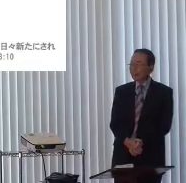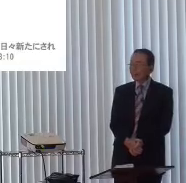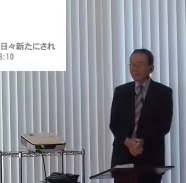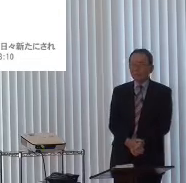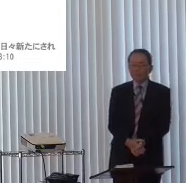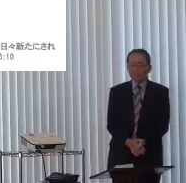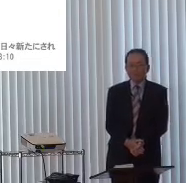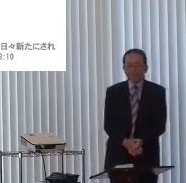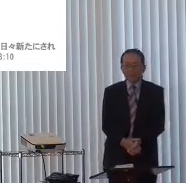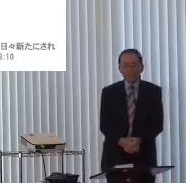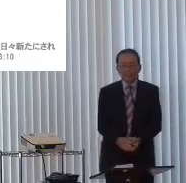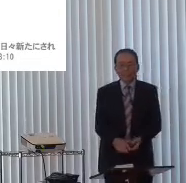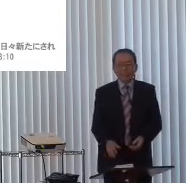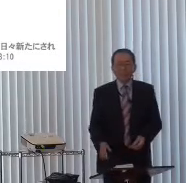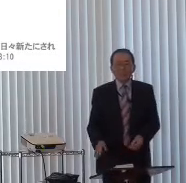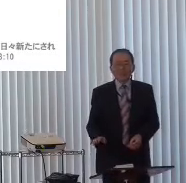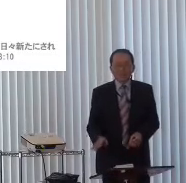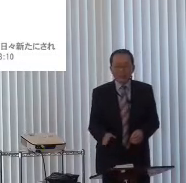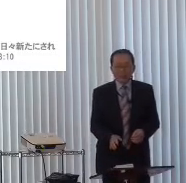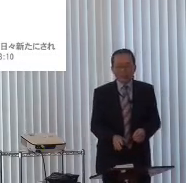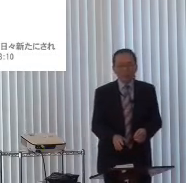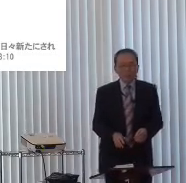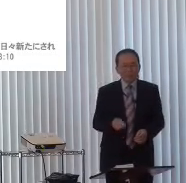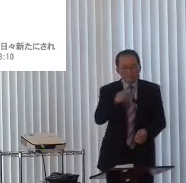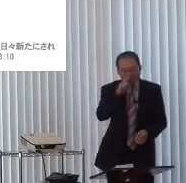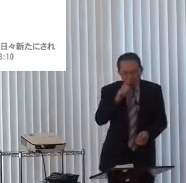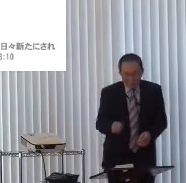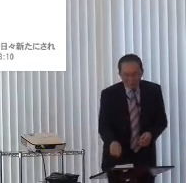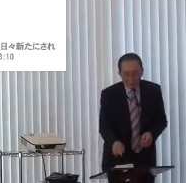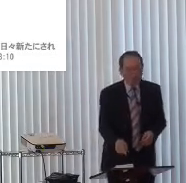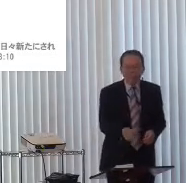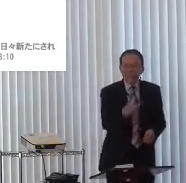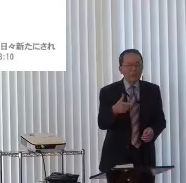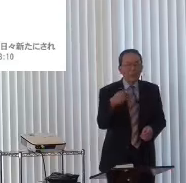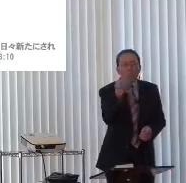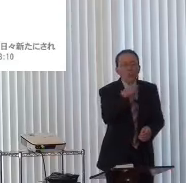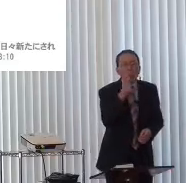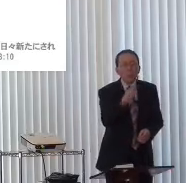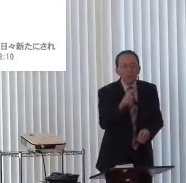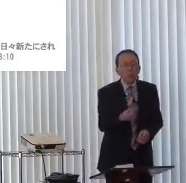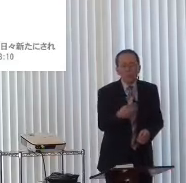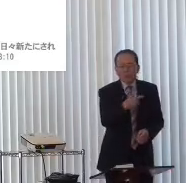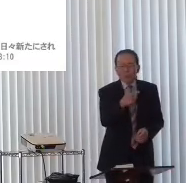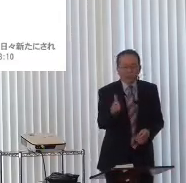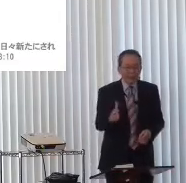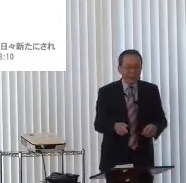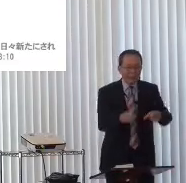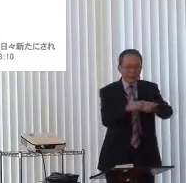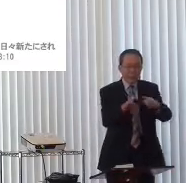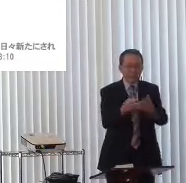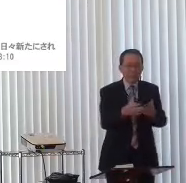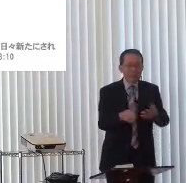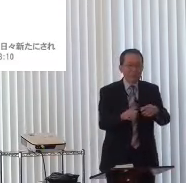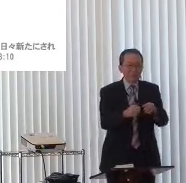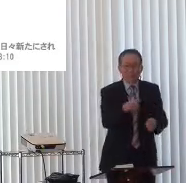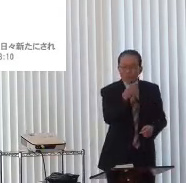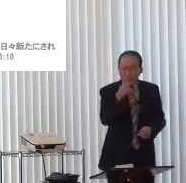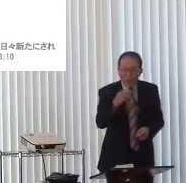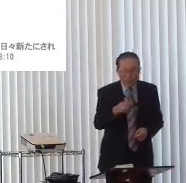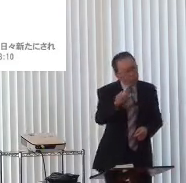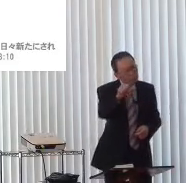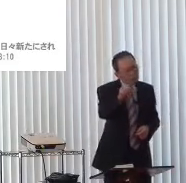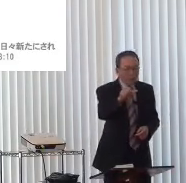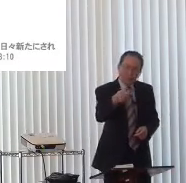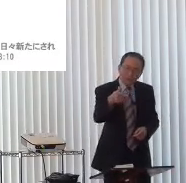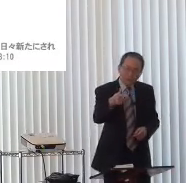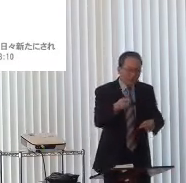新共同訳聖書を今読んでおりますけれども、まあ、古い文語訳もあれば口語訳もあるしね、新改訳もありますし、あるいは英語の聖書とかフランス語の